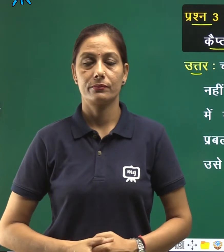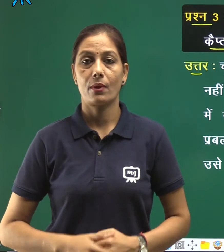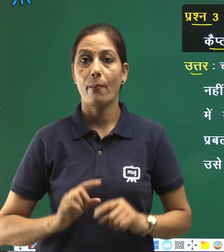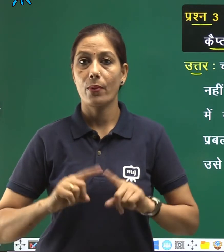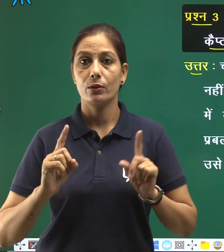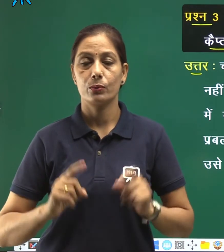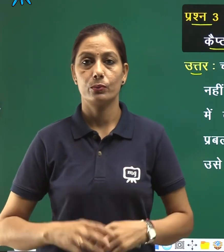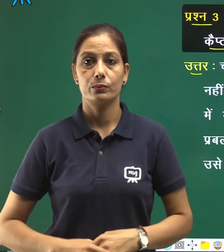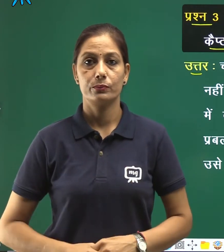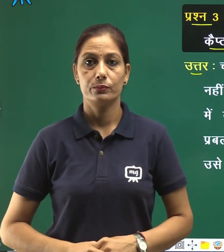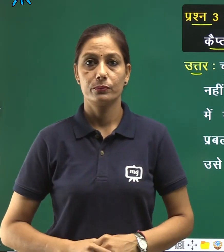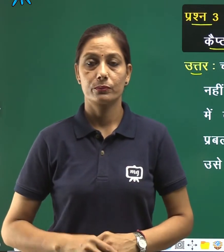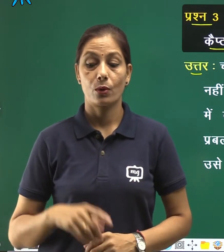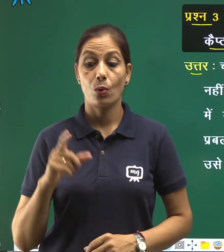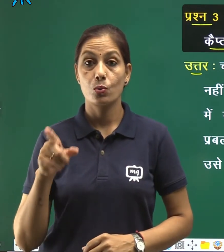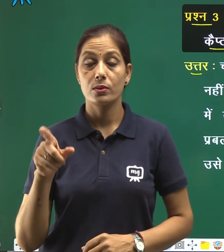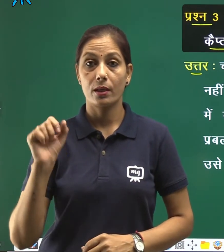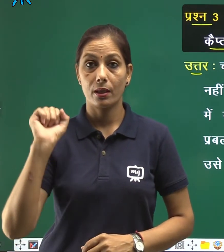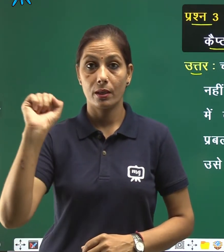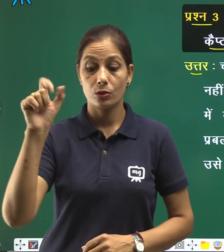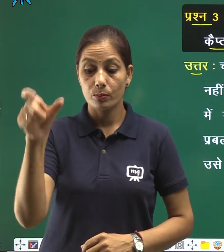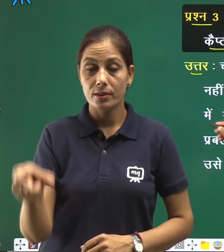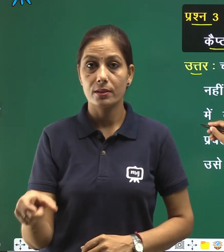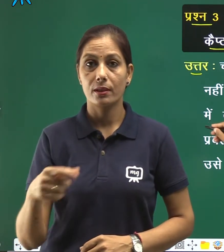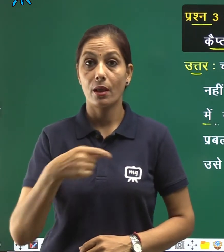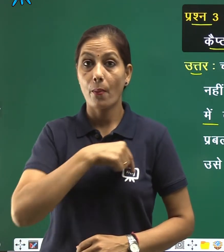परंतु उसके मन में